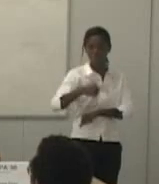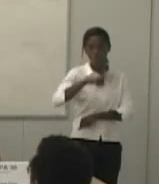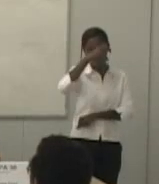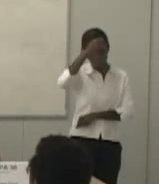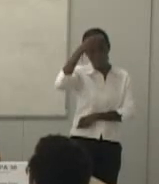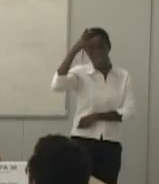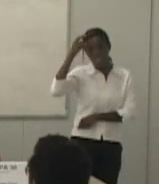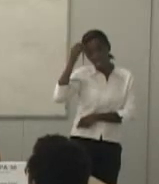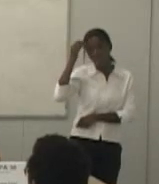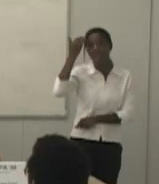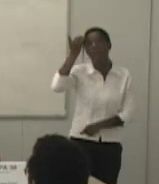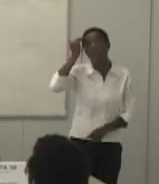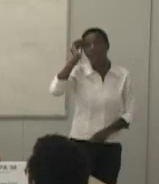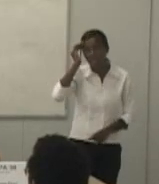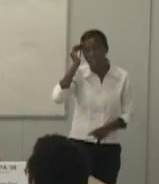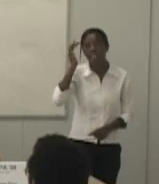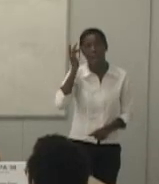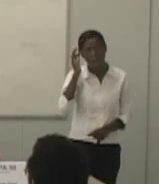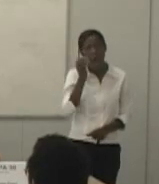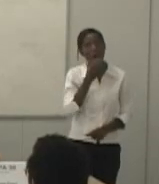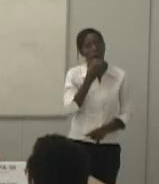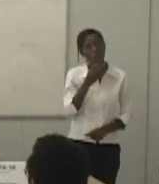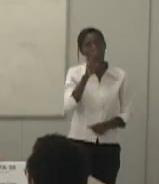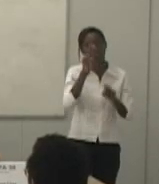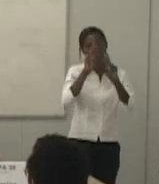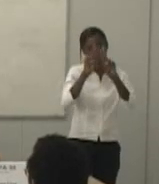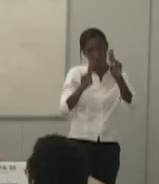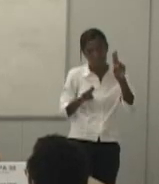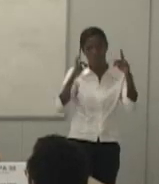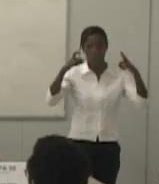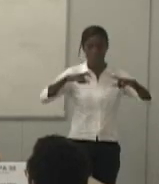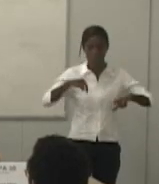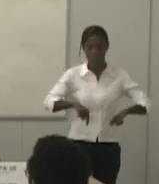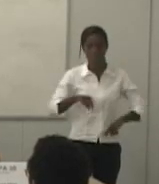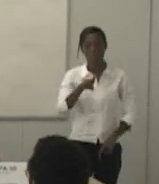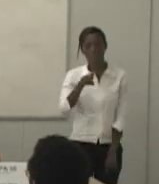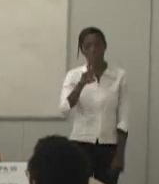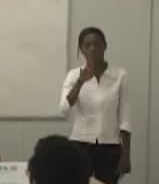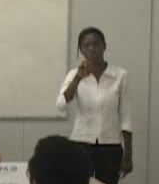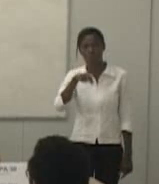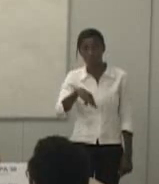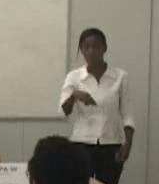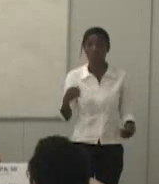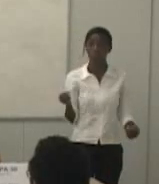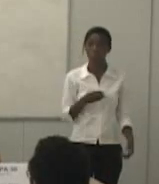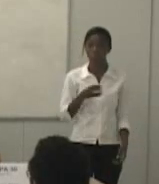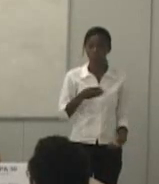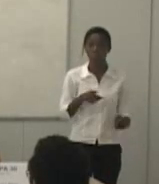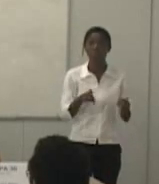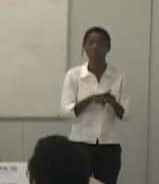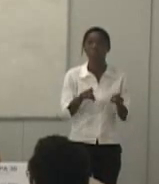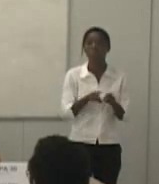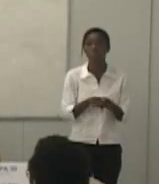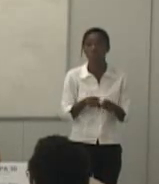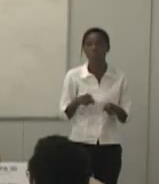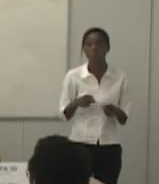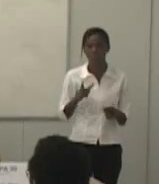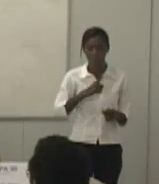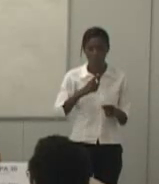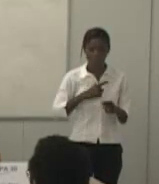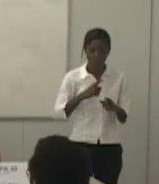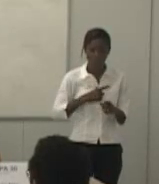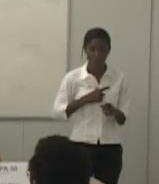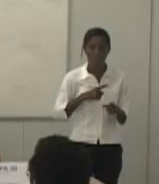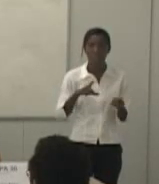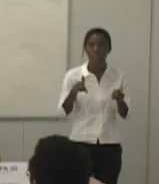entende a importância da UFRJ nessa região com essa nova interação abriu-se a possibilidade de se usar um prédio em